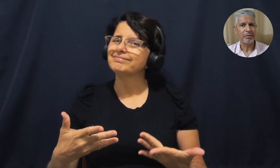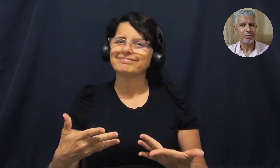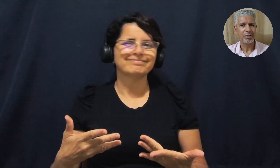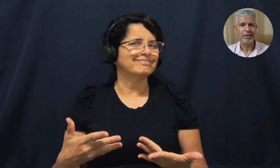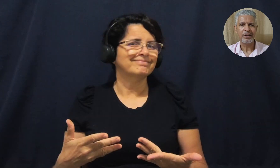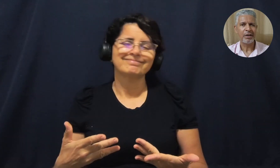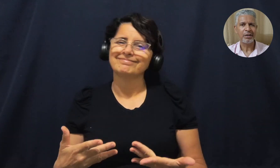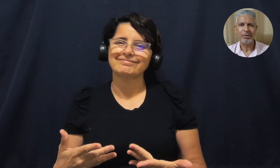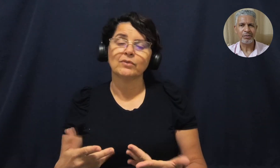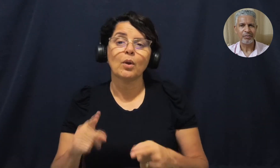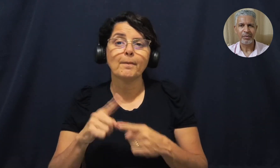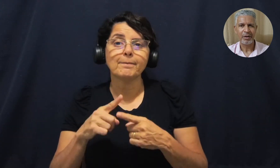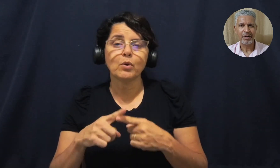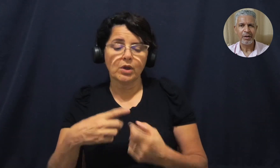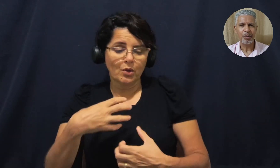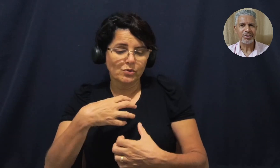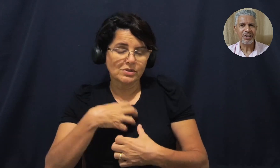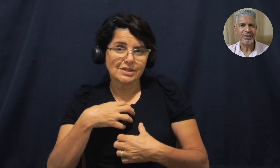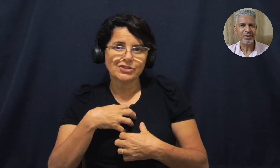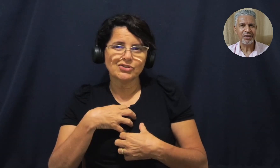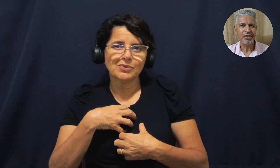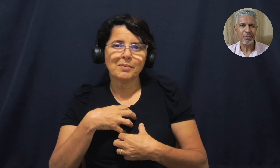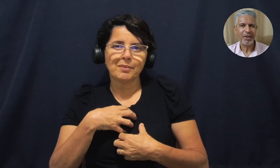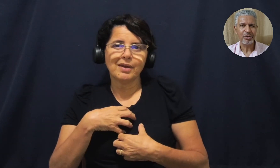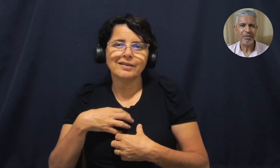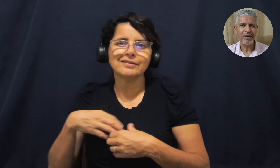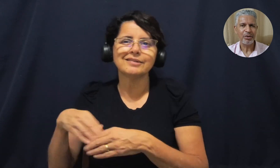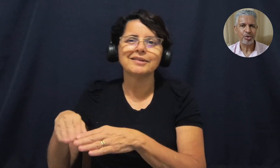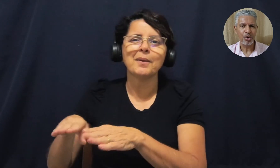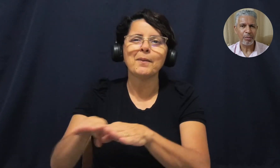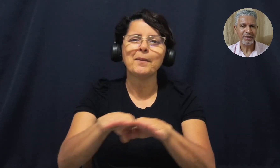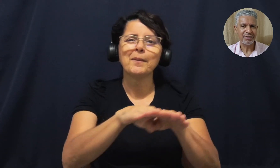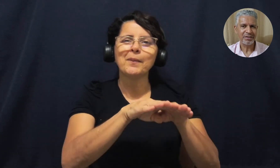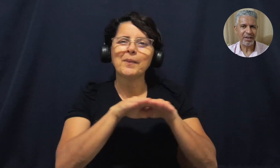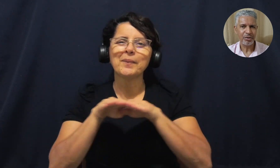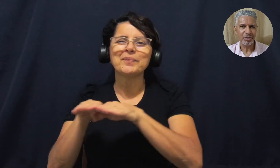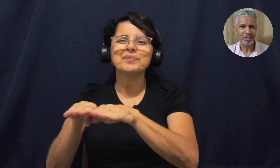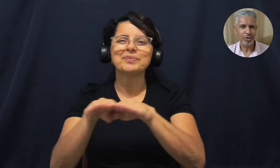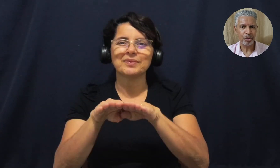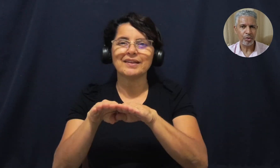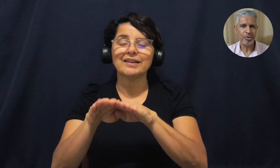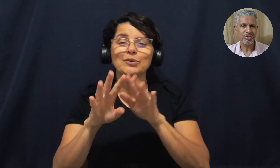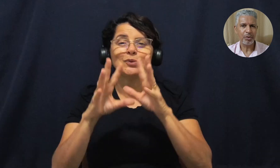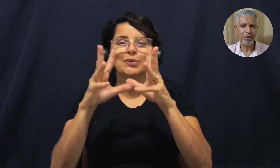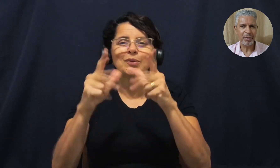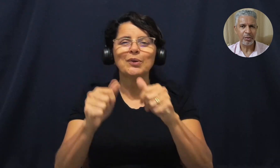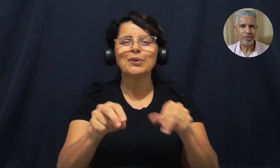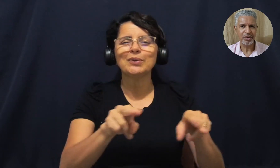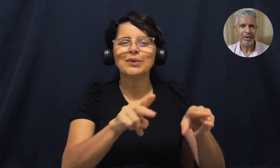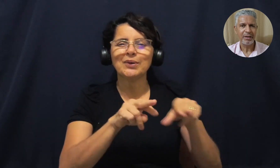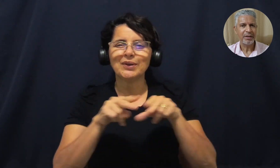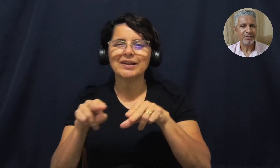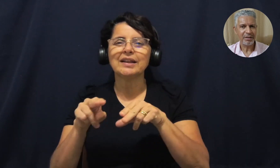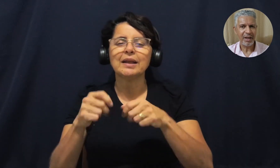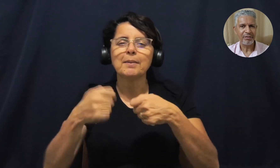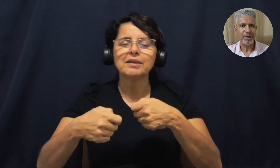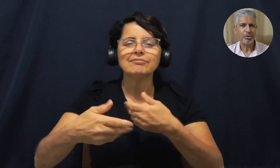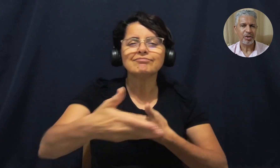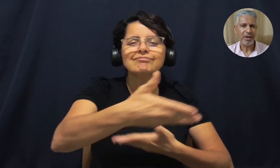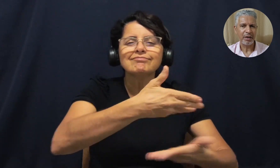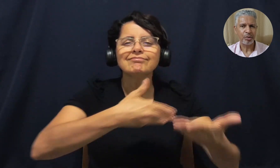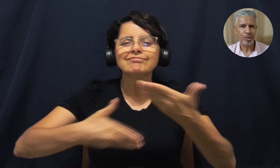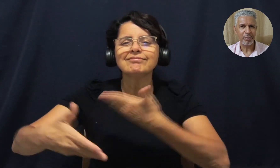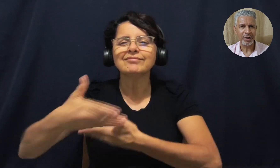próximo? Não, pois que este sentimento nivela os homens, dizendo-lhes que todos são irmãos, que se